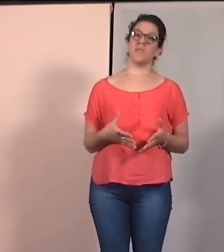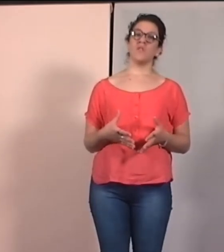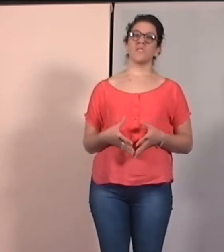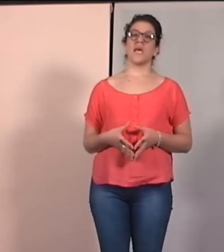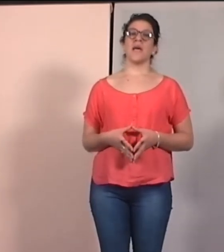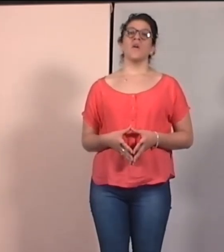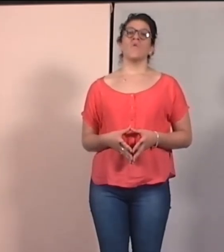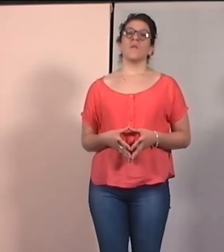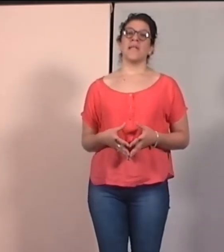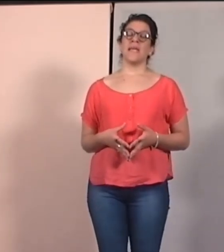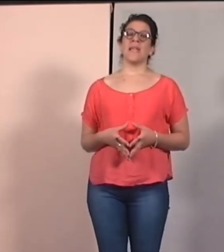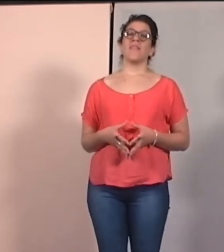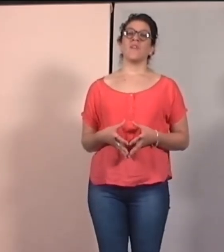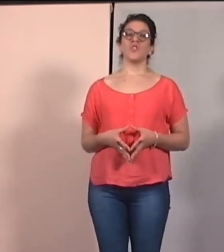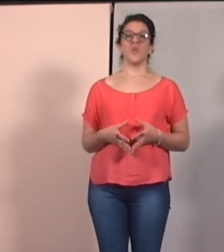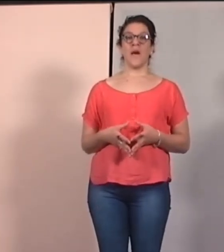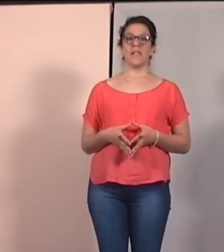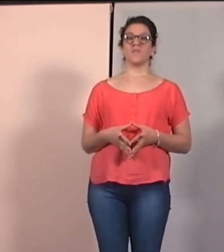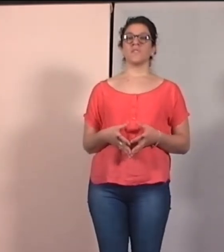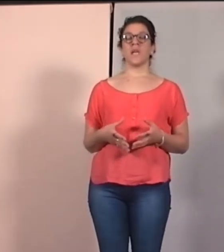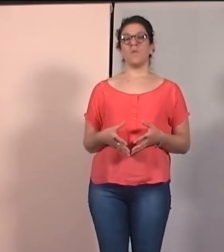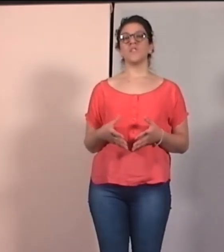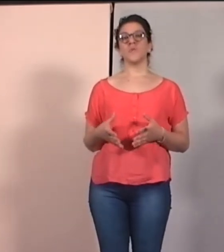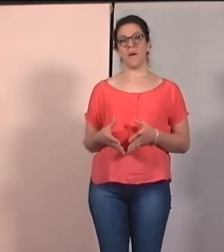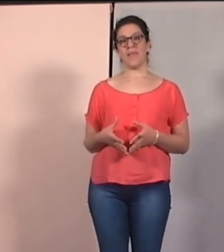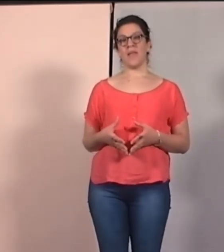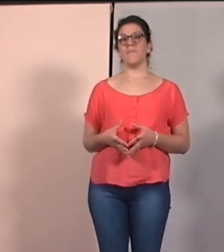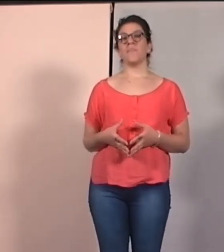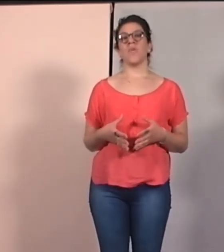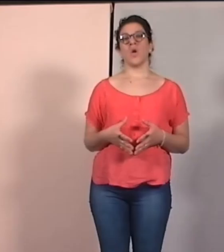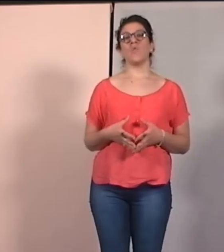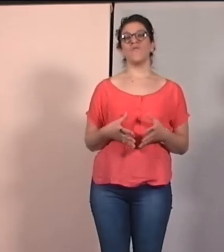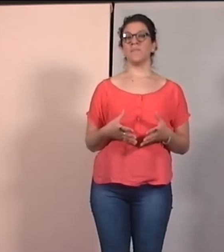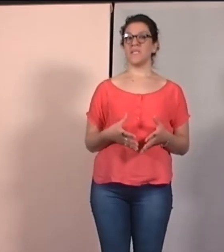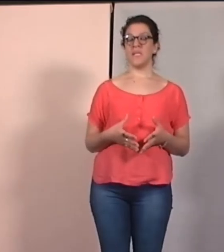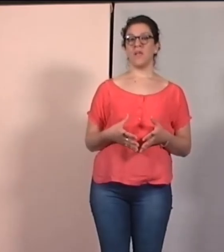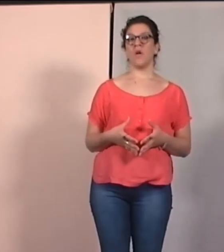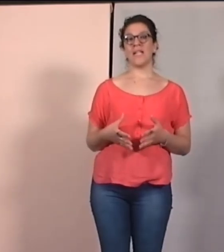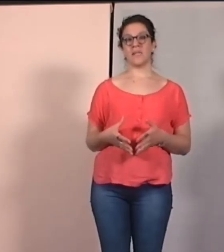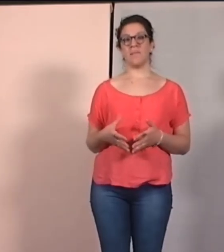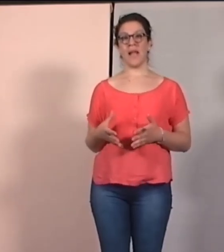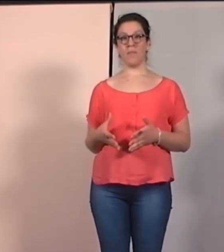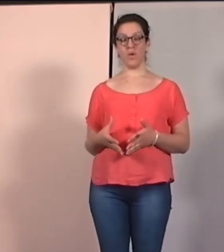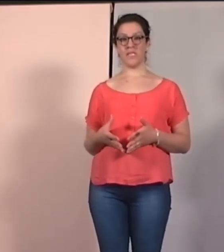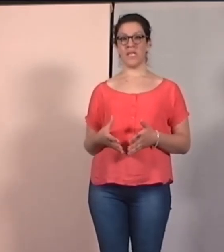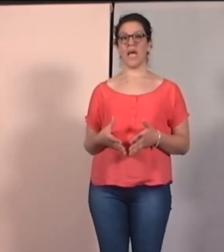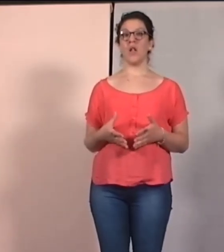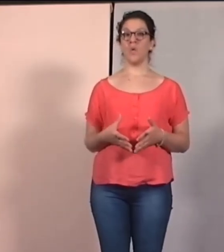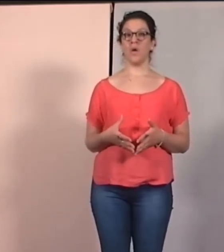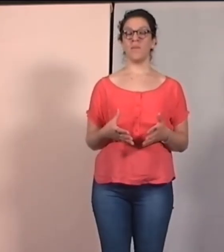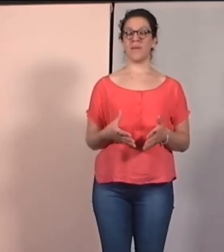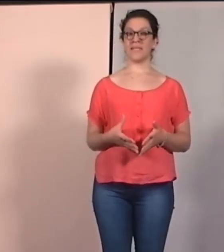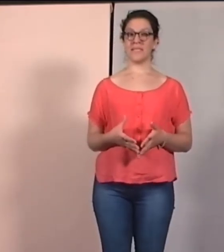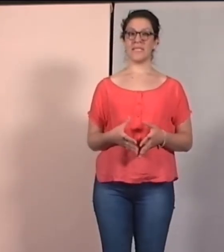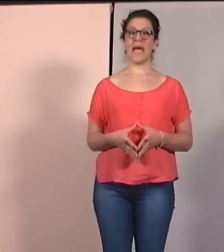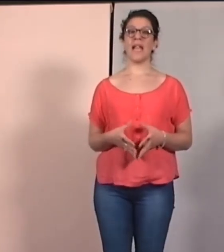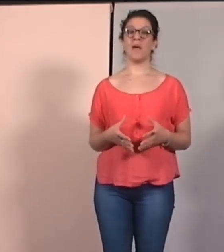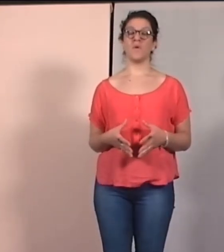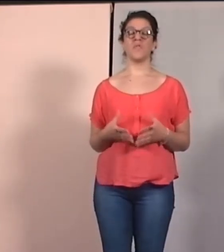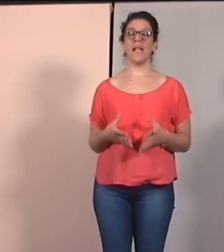Mendoza, una nena de 8 años salvó a su madre de un femicidio al llamar a la policía Luego de presenciar la brutal